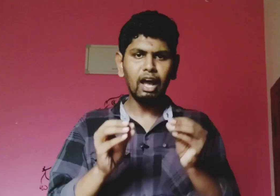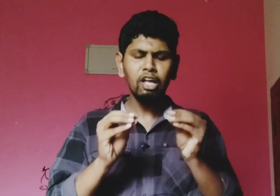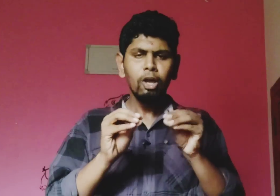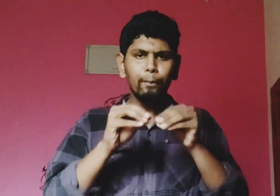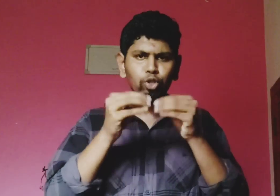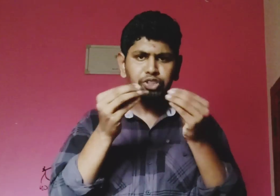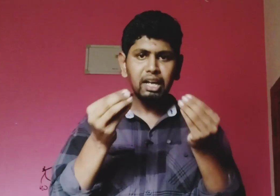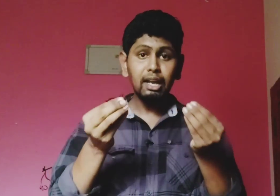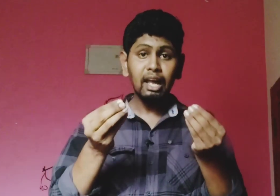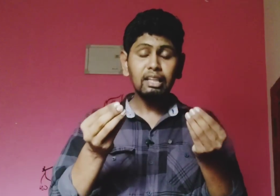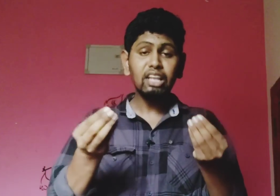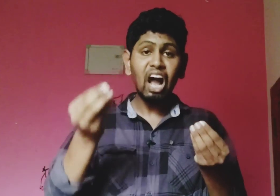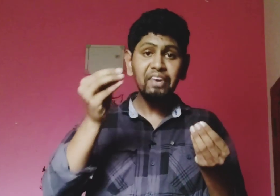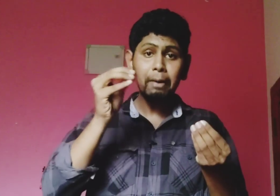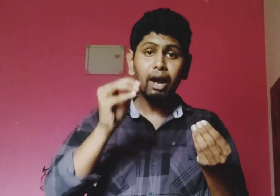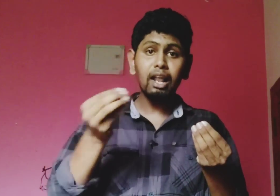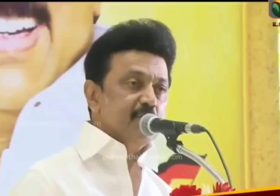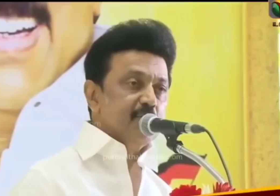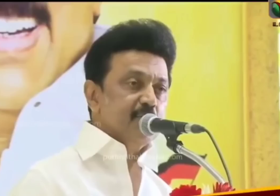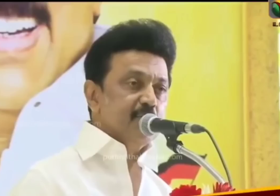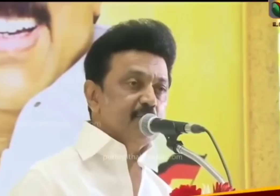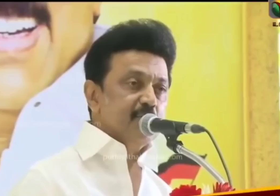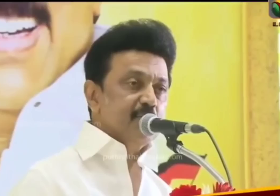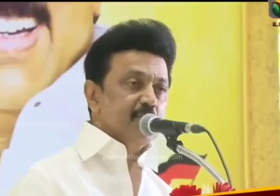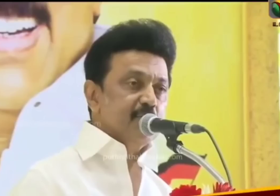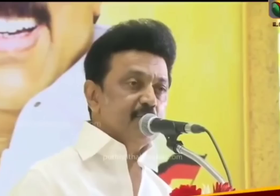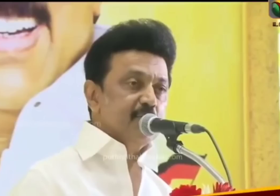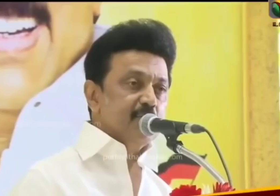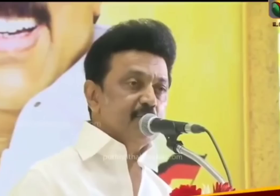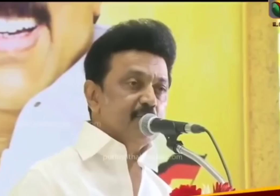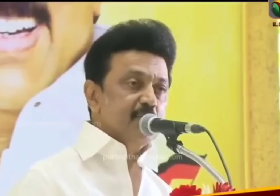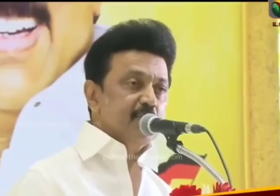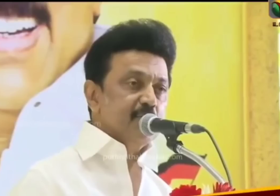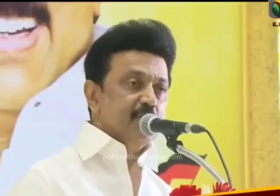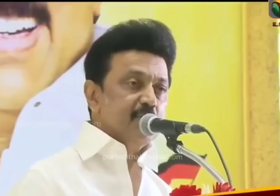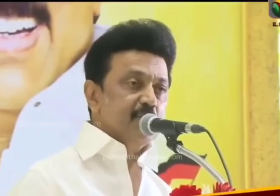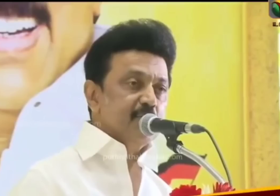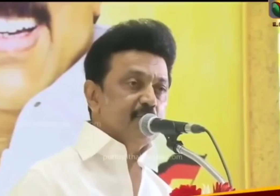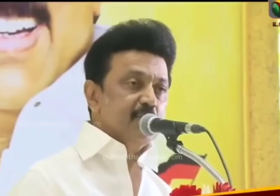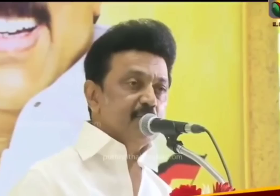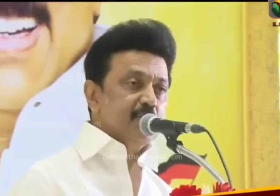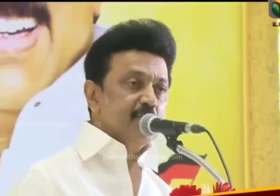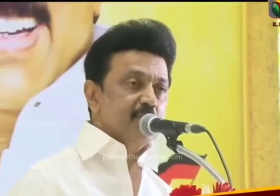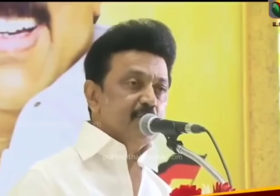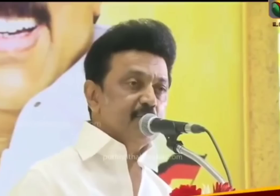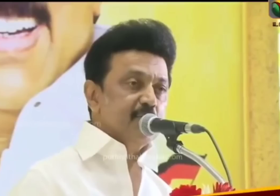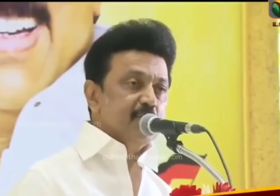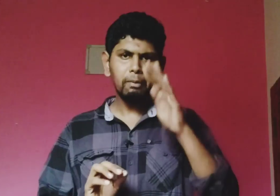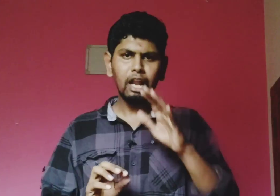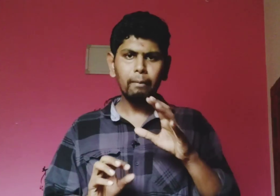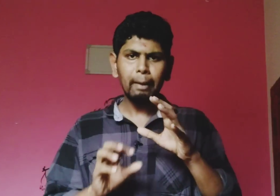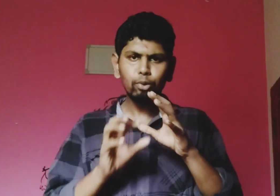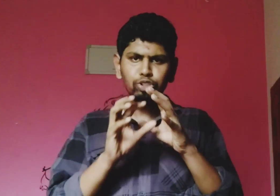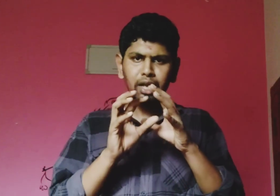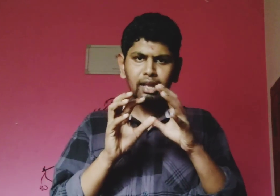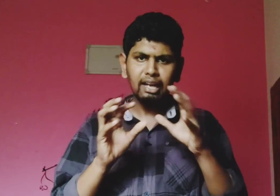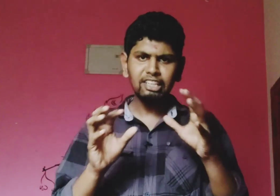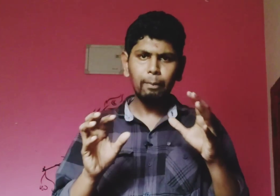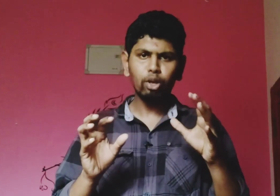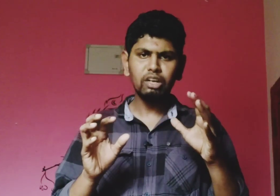சொல்லியிருக்காருன்னா, புதுச்சேரியில திராவிட மாடல் ஆட்சியை வந்து புதுச்சேரி வந்து பார்க்கணும் அப்படின்னு சொல்லிட்டு பேசியிருக்காரு. அது மட்டும் இல்லாம புதுச்சேரி அரசியலை பொறுத்த